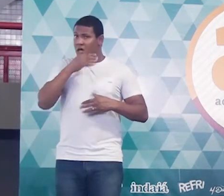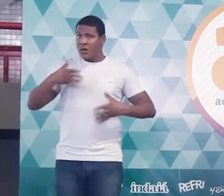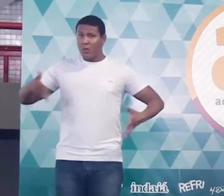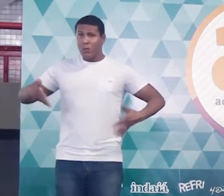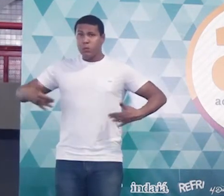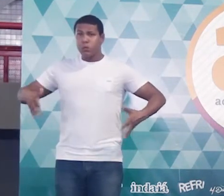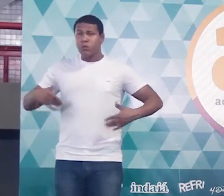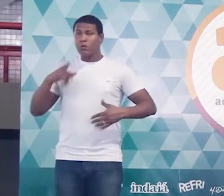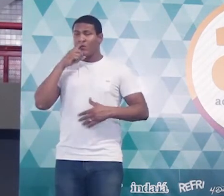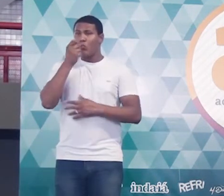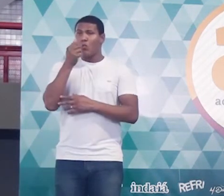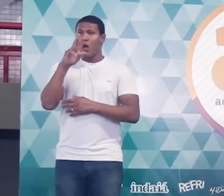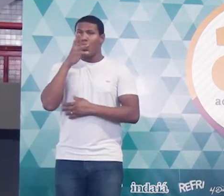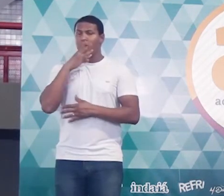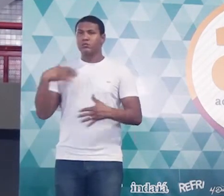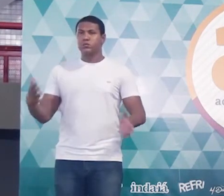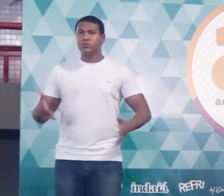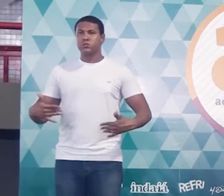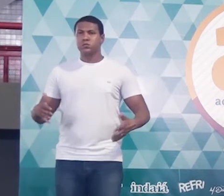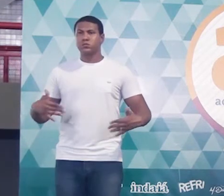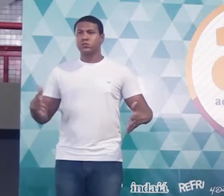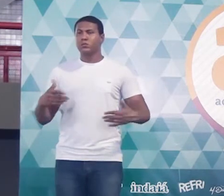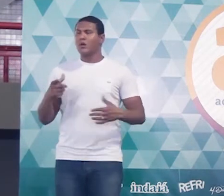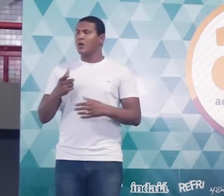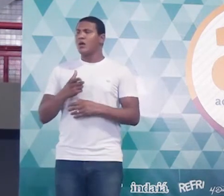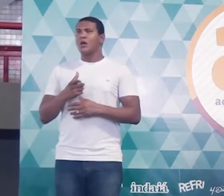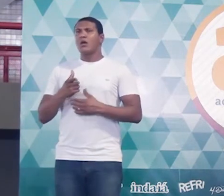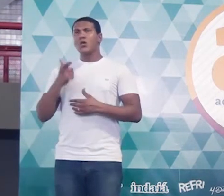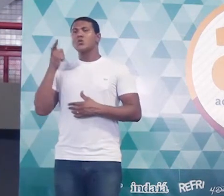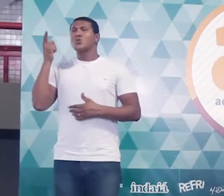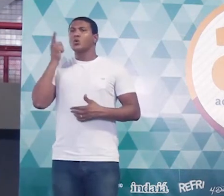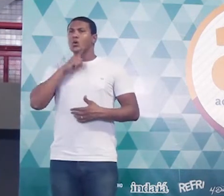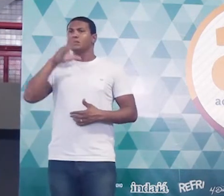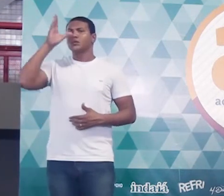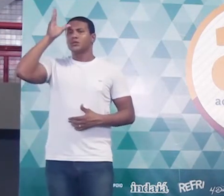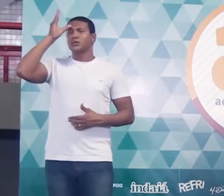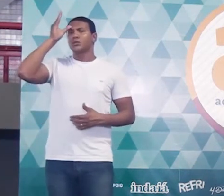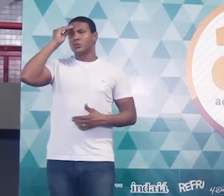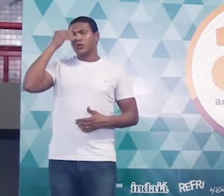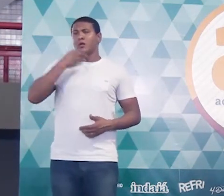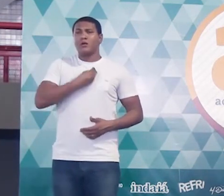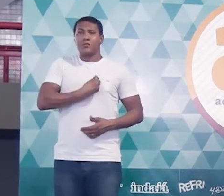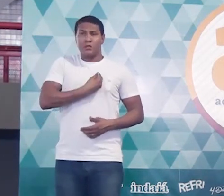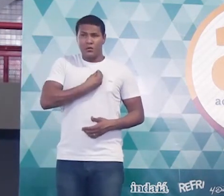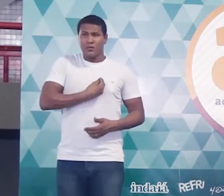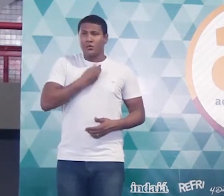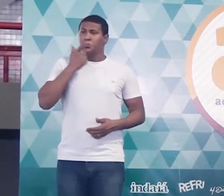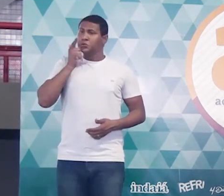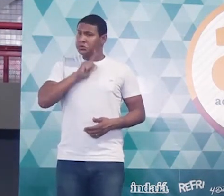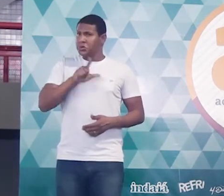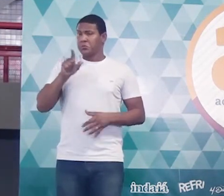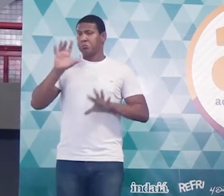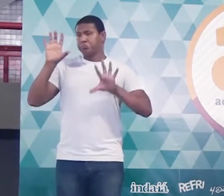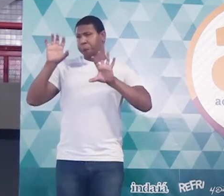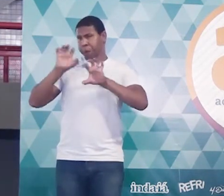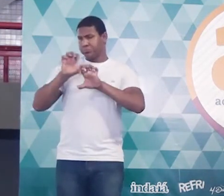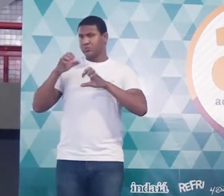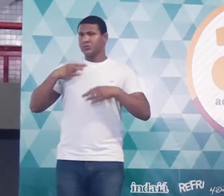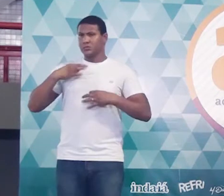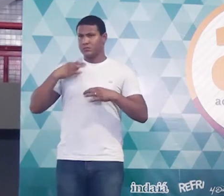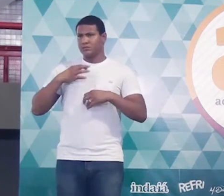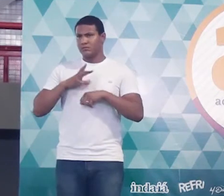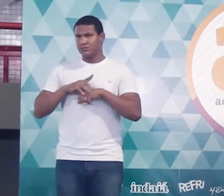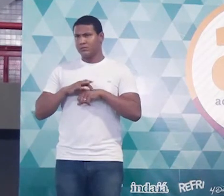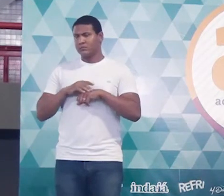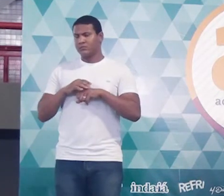movimentar. E para eles, né, eles conseguem sobreviver com as roupas escuras. Mas o certo